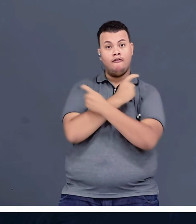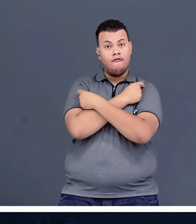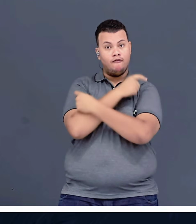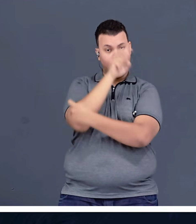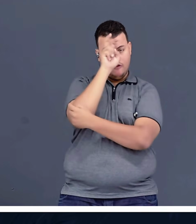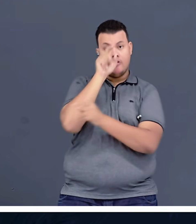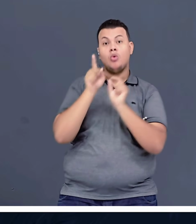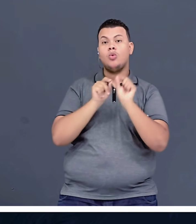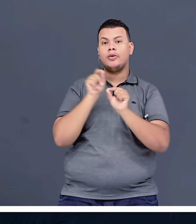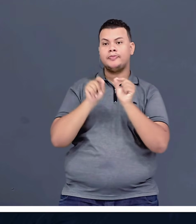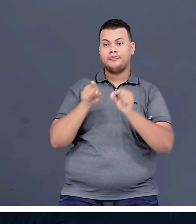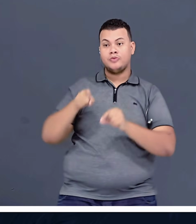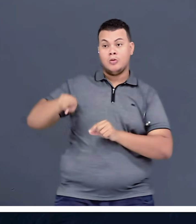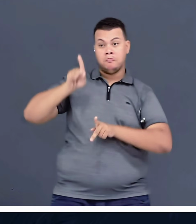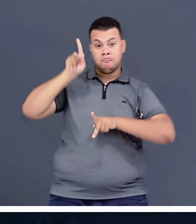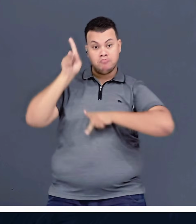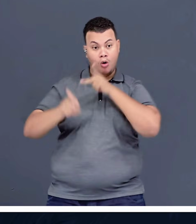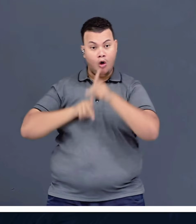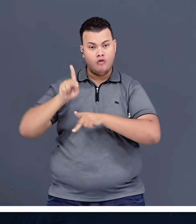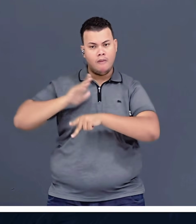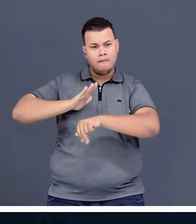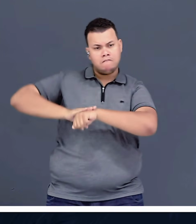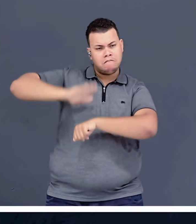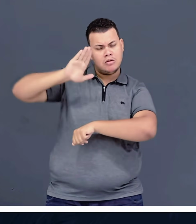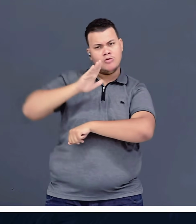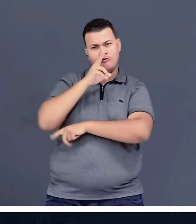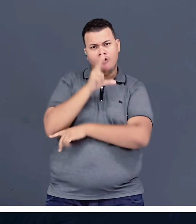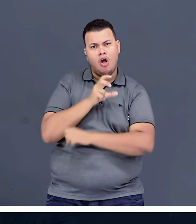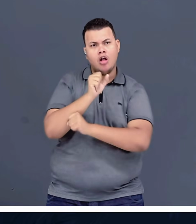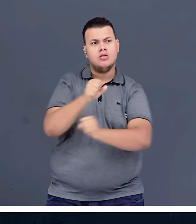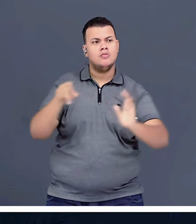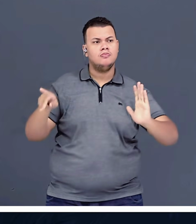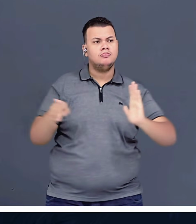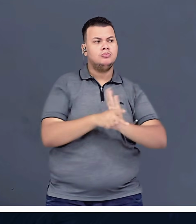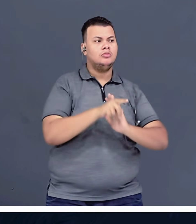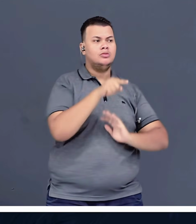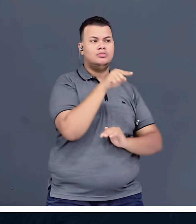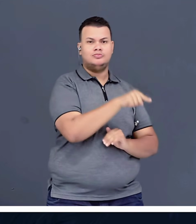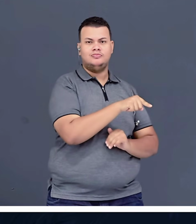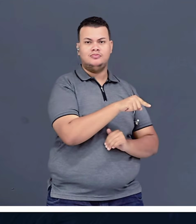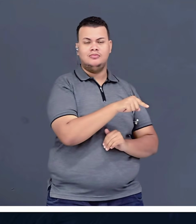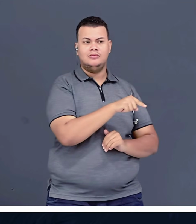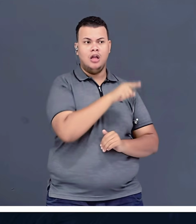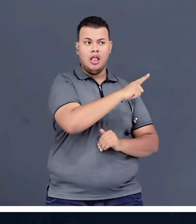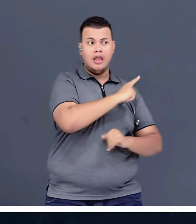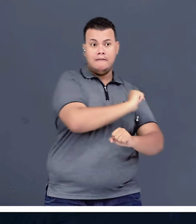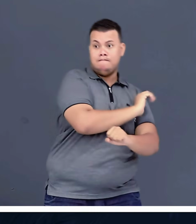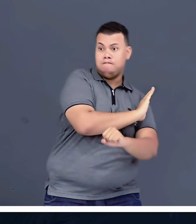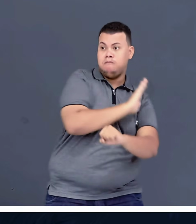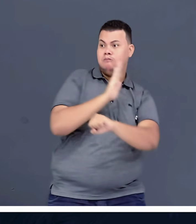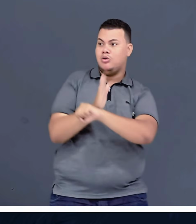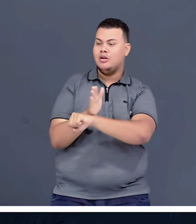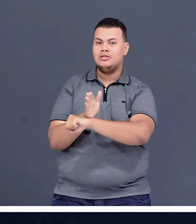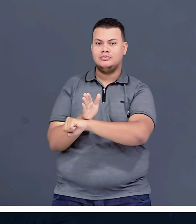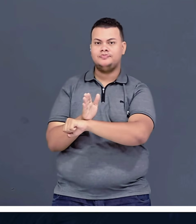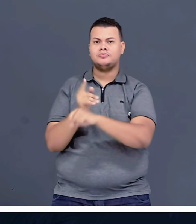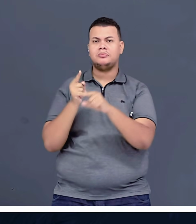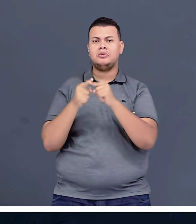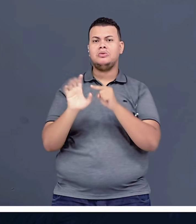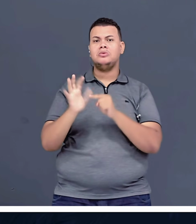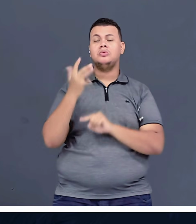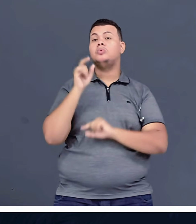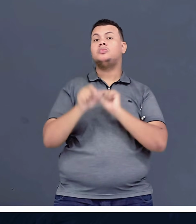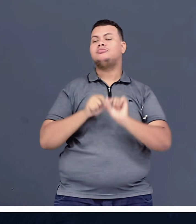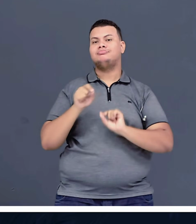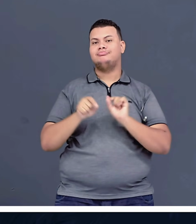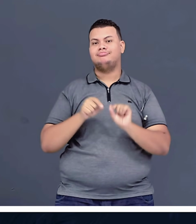que aquele povo ali era mais forte que os egípcios. Eles são mais fortes que nós. Mas o que aconteceu em